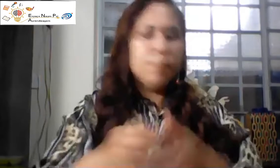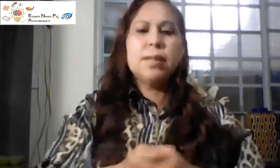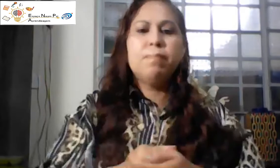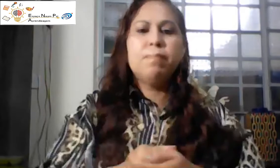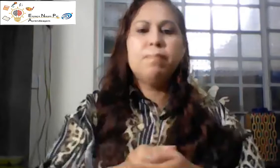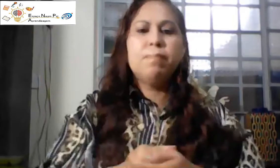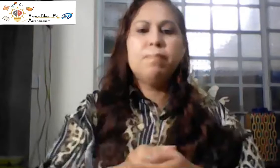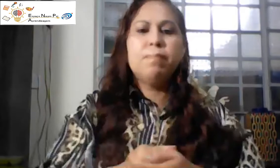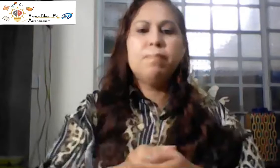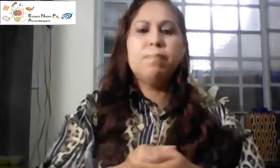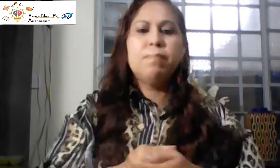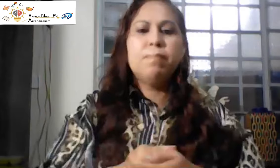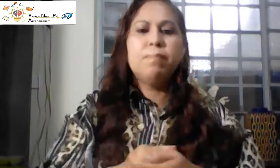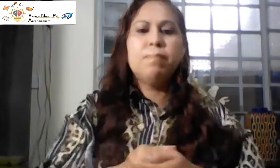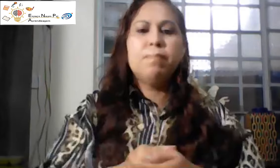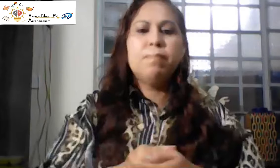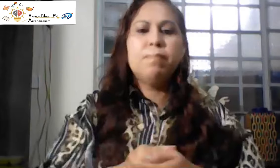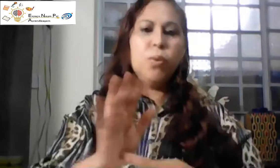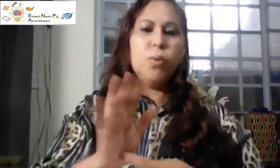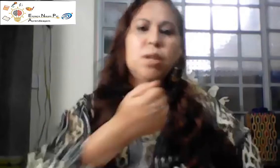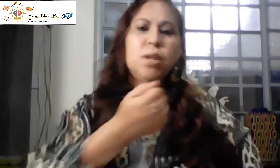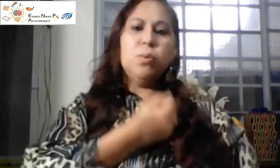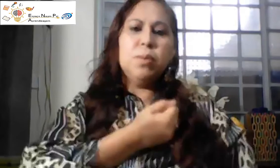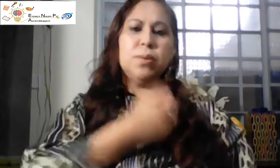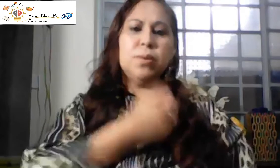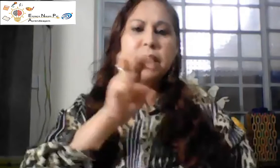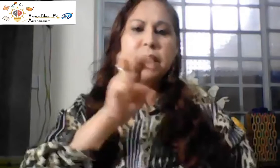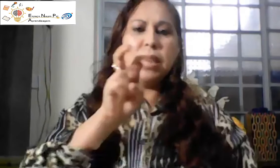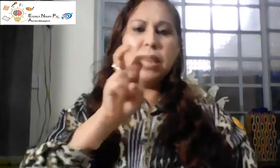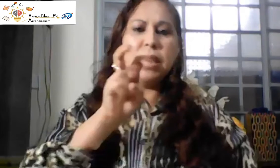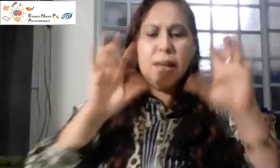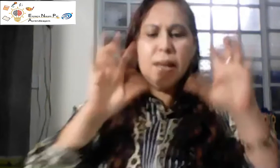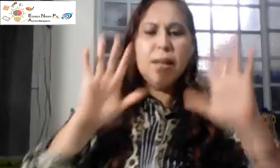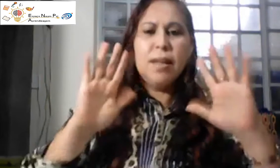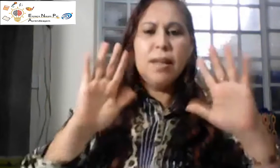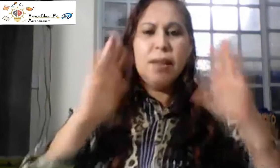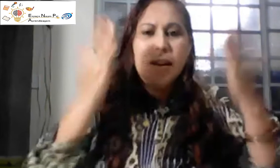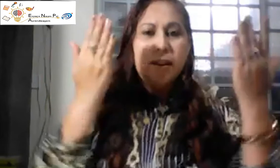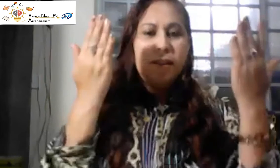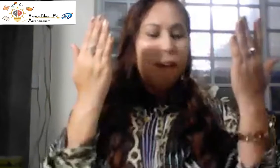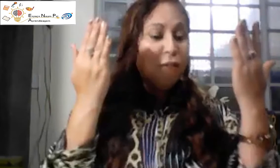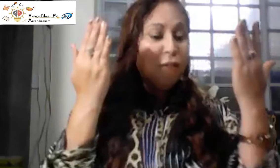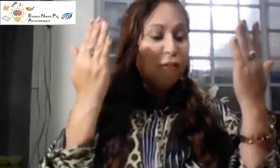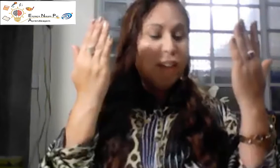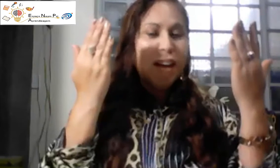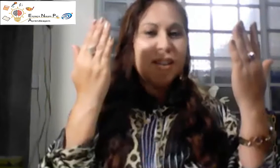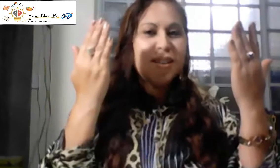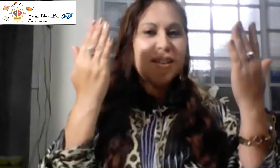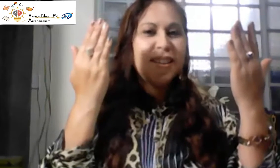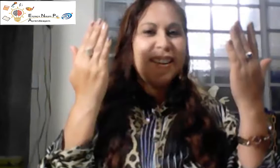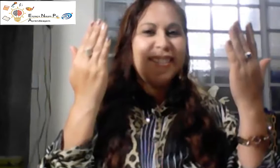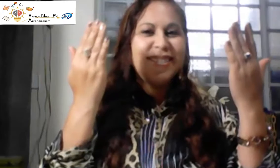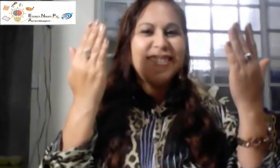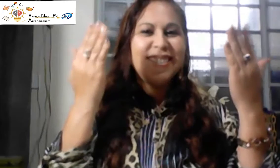em Libras. O diálogo que nós vamos apresentar hoje é o número 5, com o tema Na